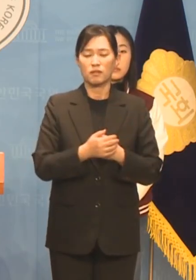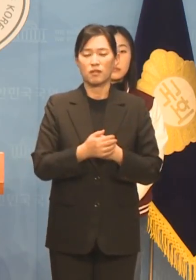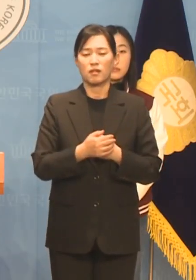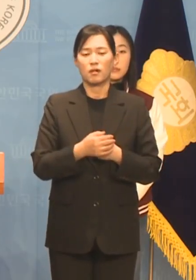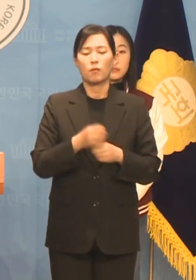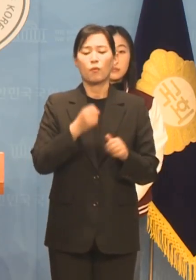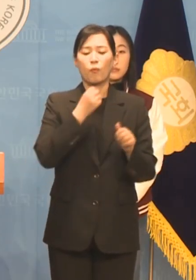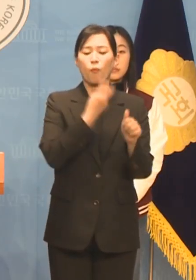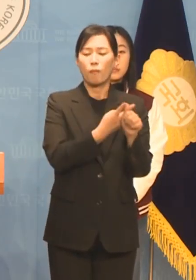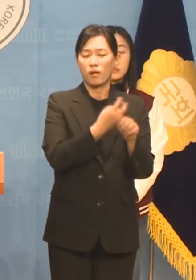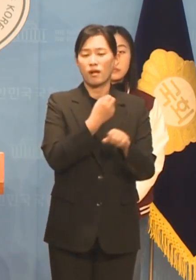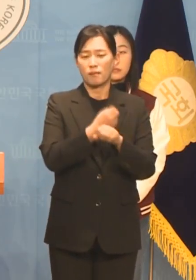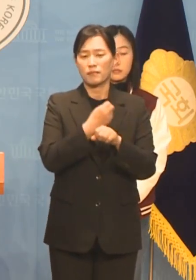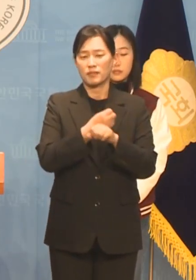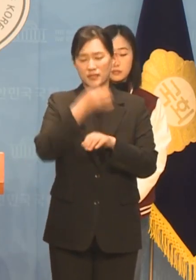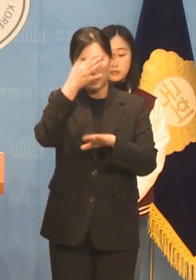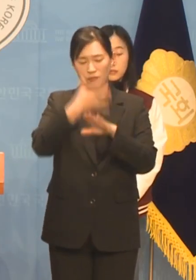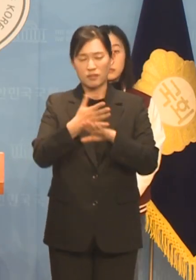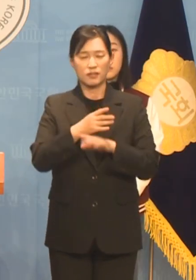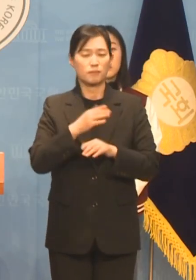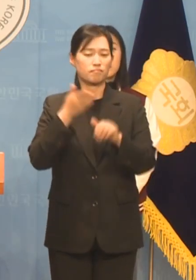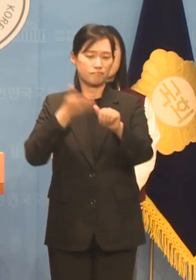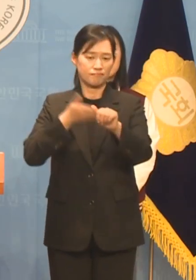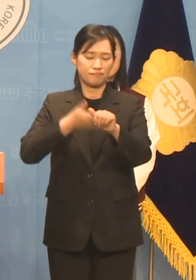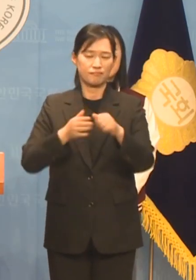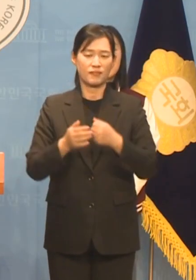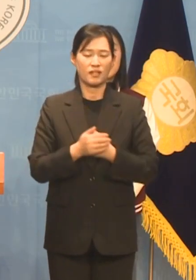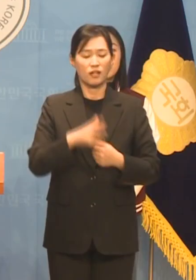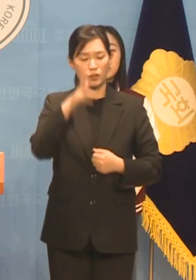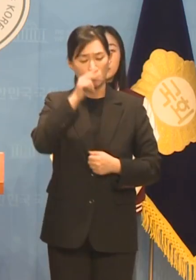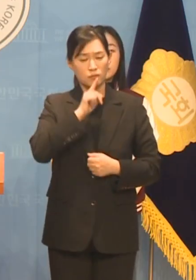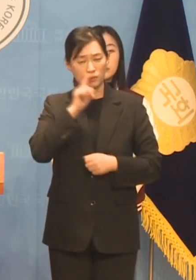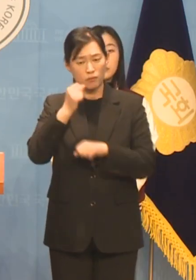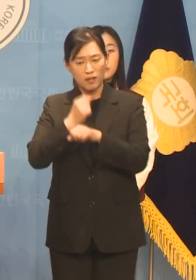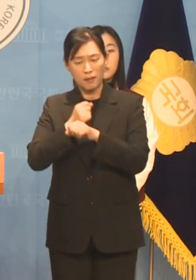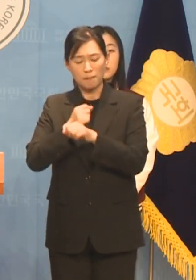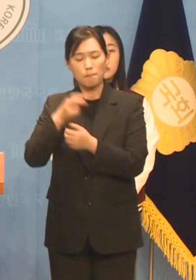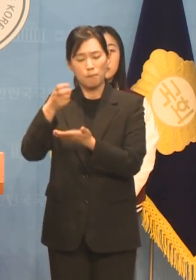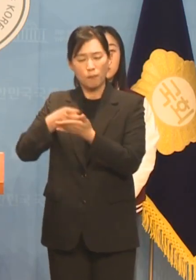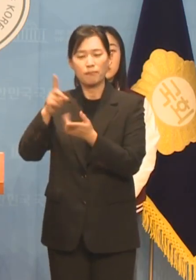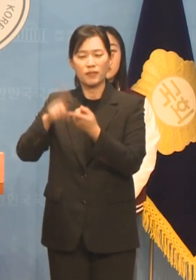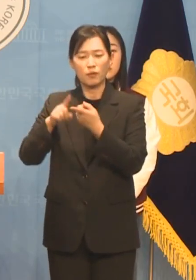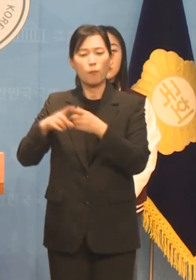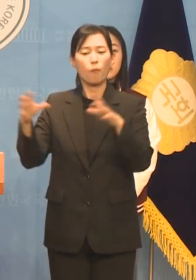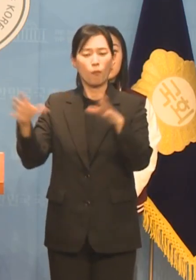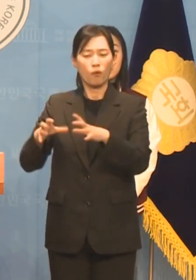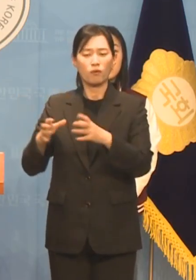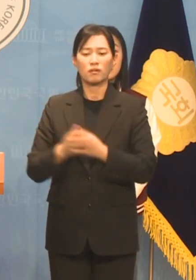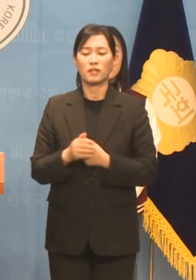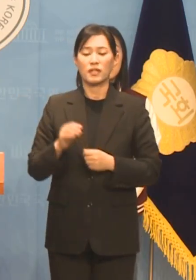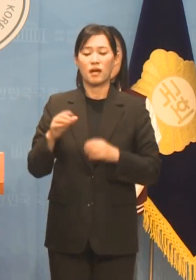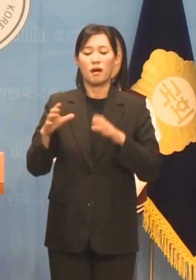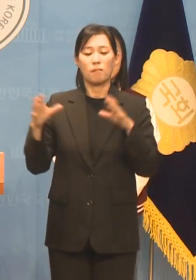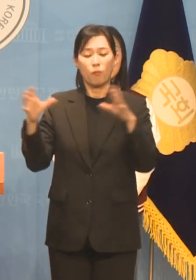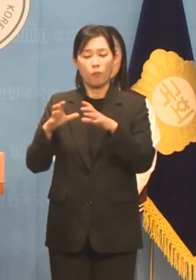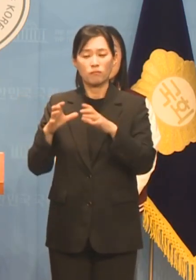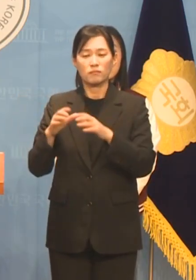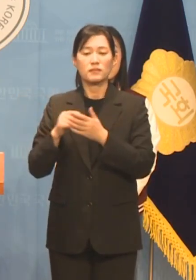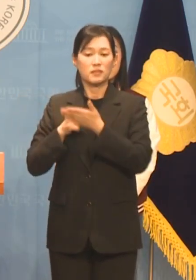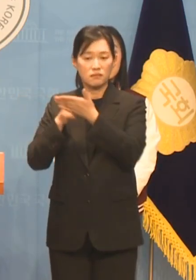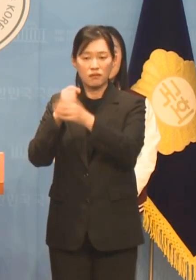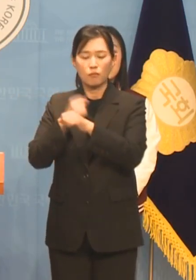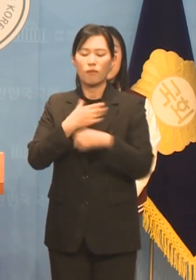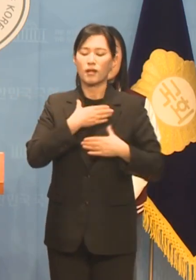요구합니다. 이화여대의 탄핵반대 시국선언은 경찰에 신고한 합법 집회였습니다. 또한 학교에도 집회 일정을 신고하여